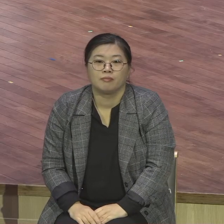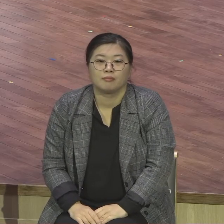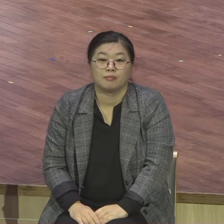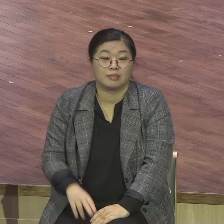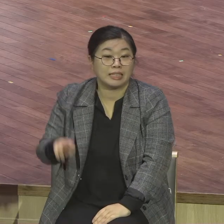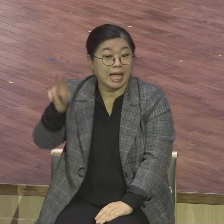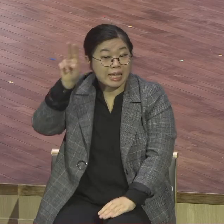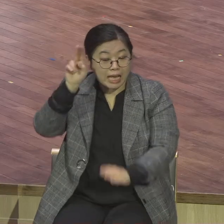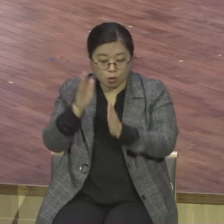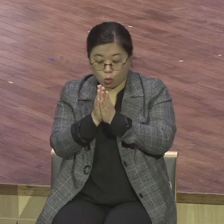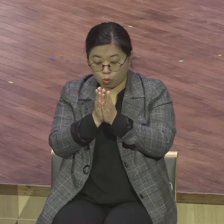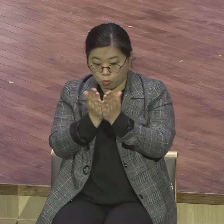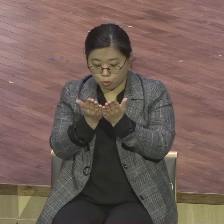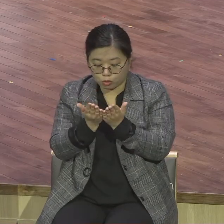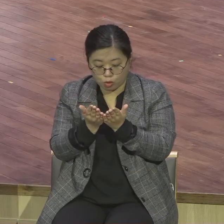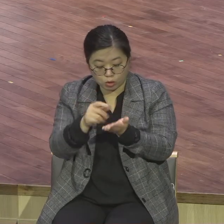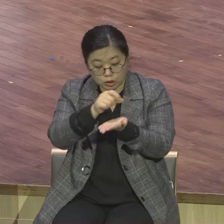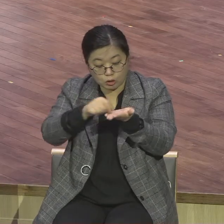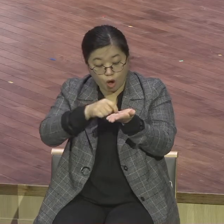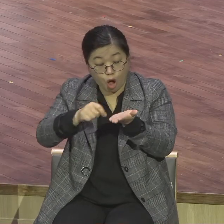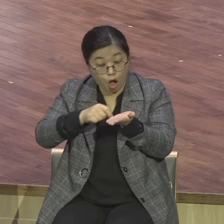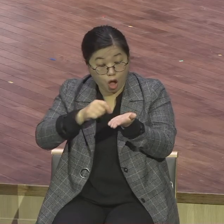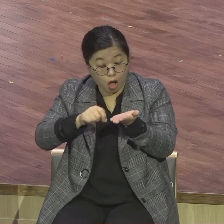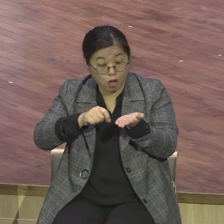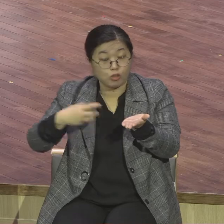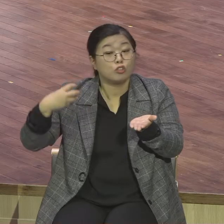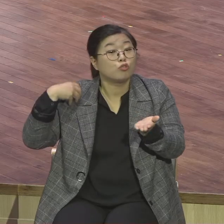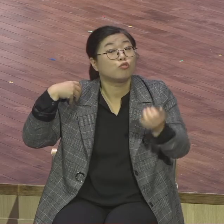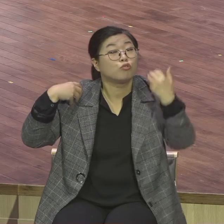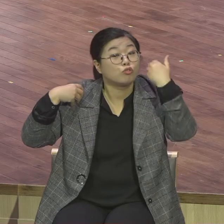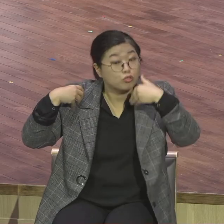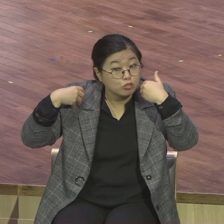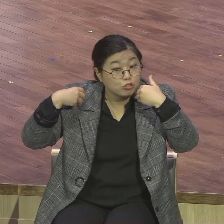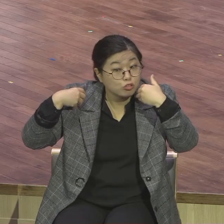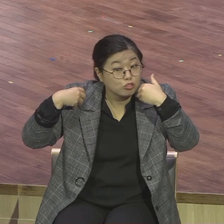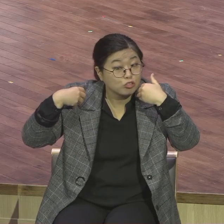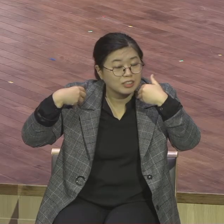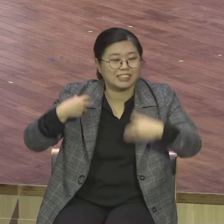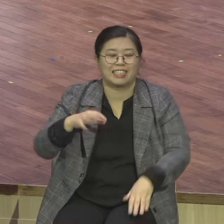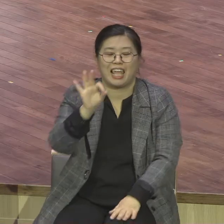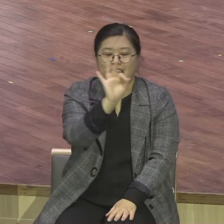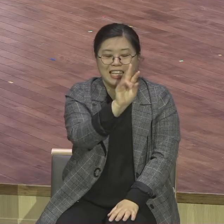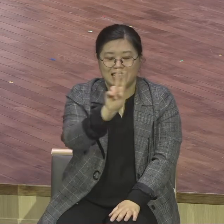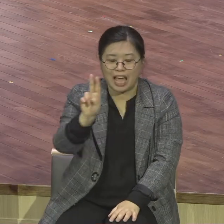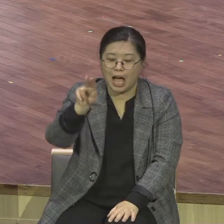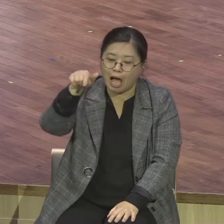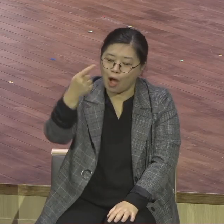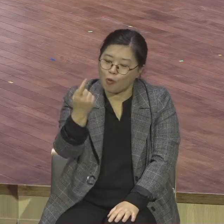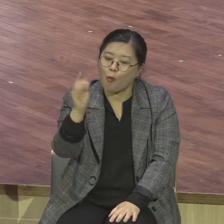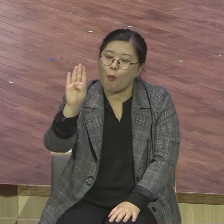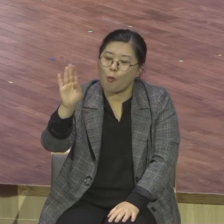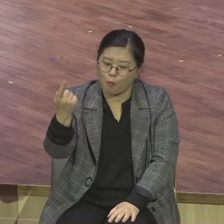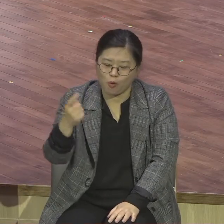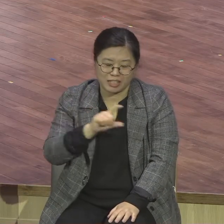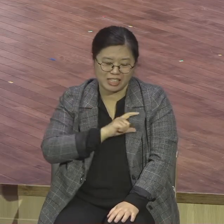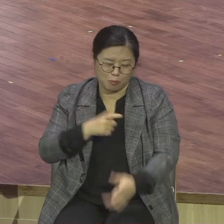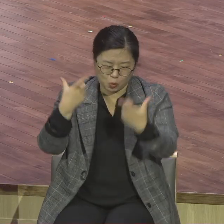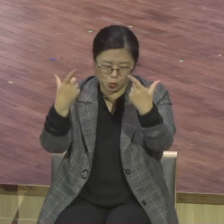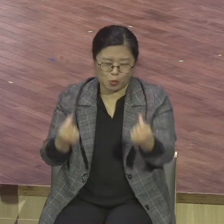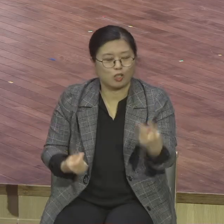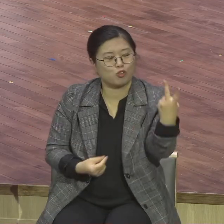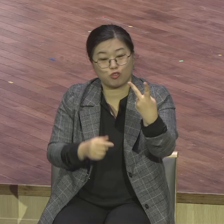저자는 야고보인데 예수님의 제자 야고보가 아니라 예수님의 형제 야고보예요.